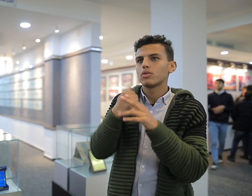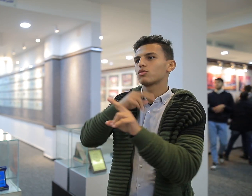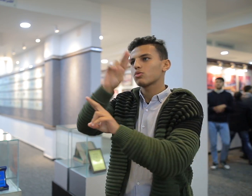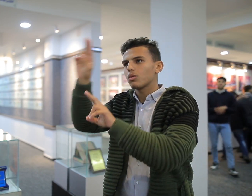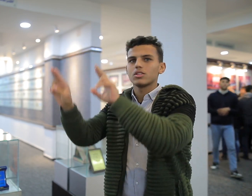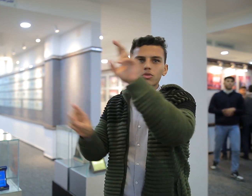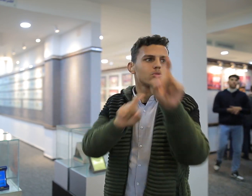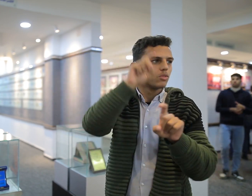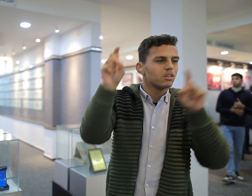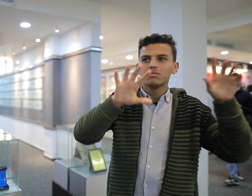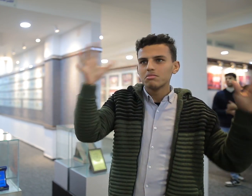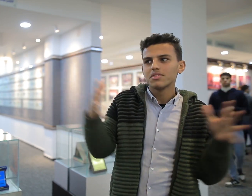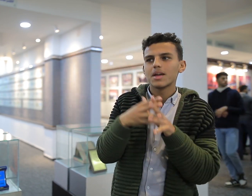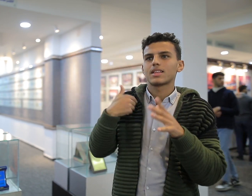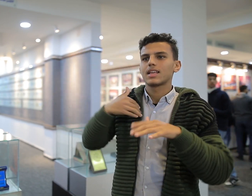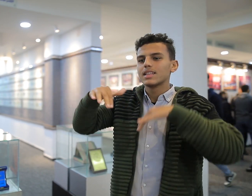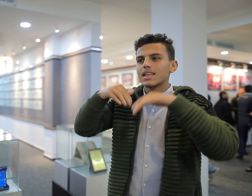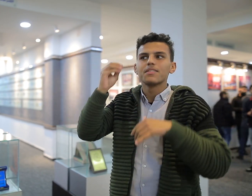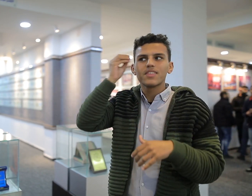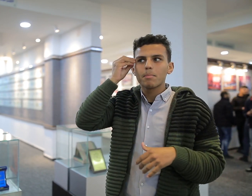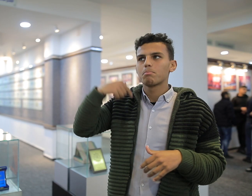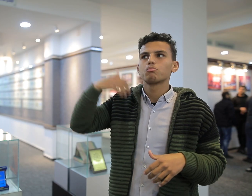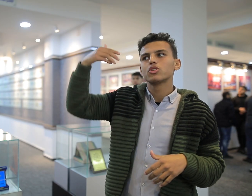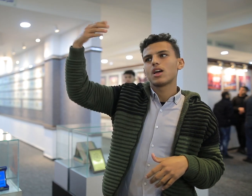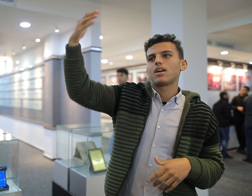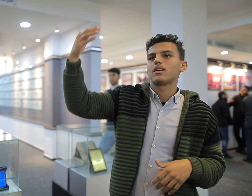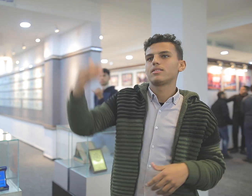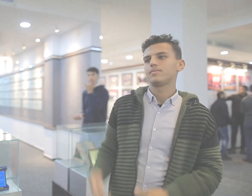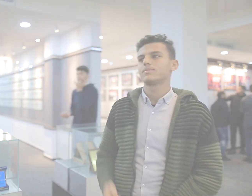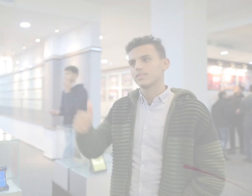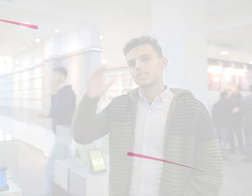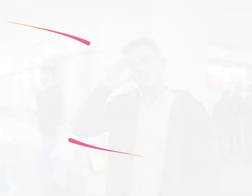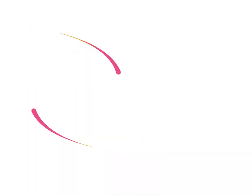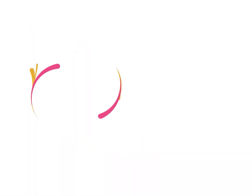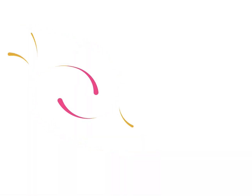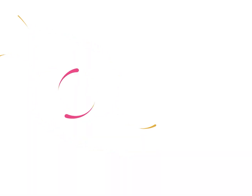في دعم وفي مساعدة دائما للصم، وفي تطوير لموضوع الصم.